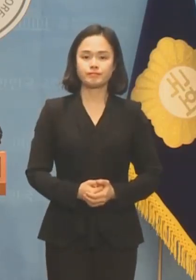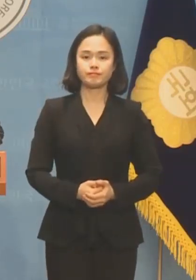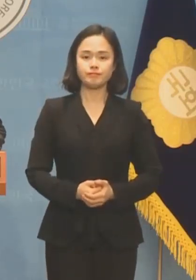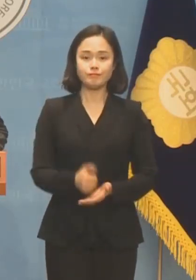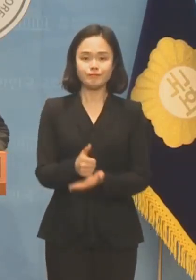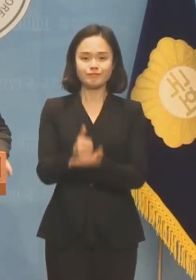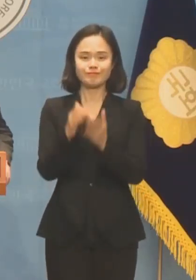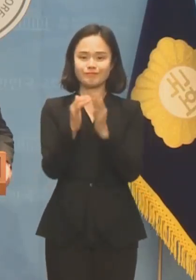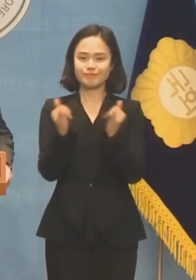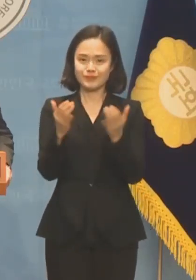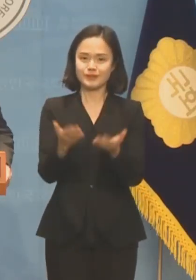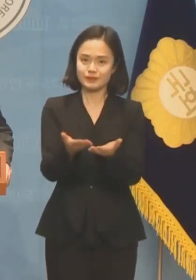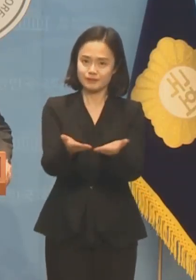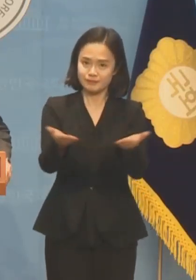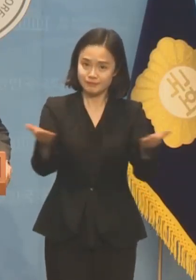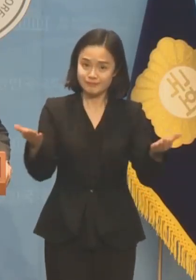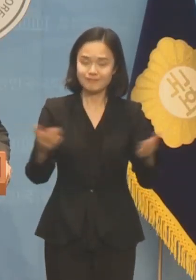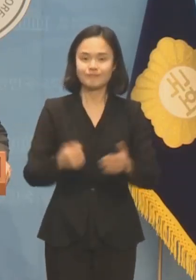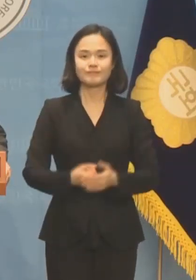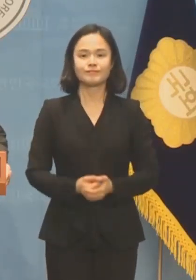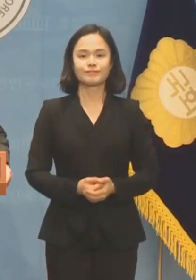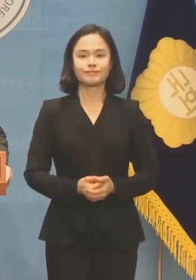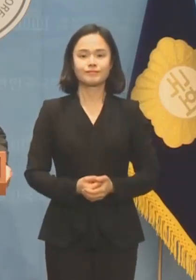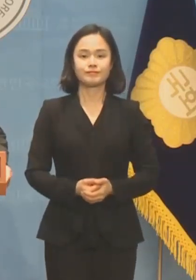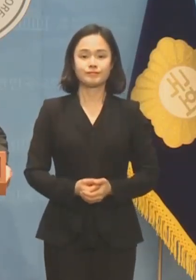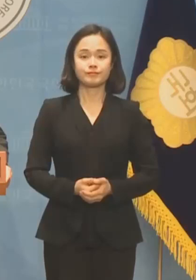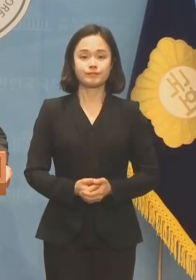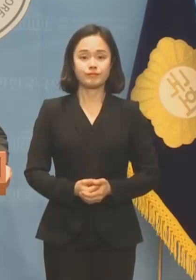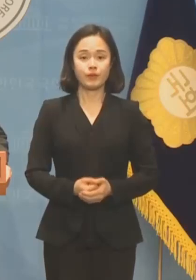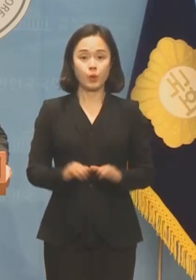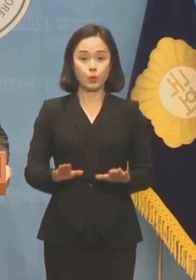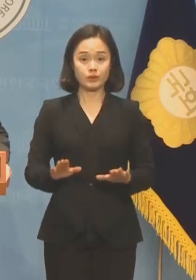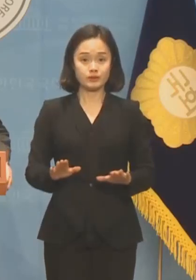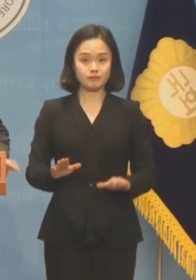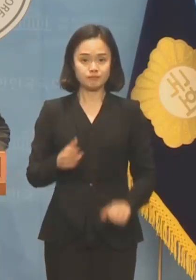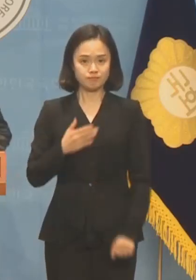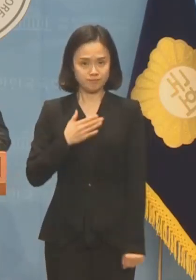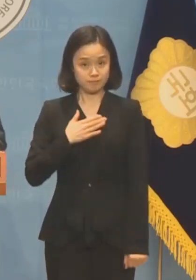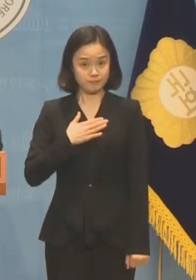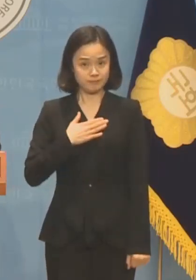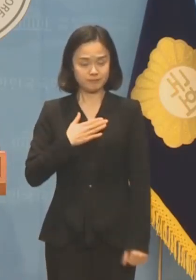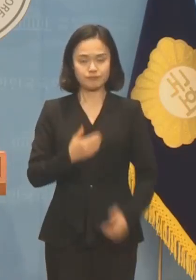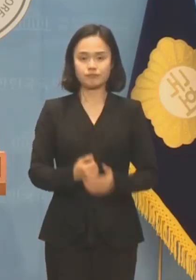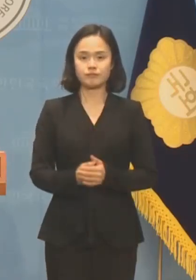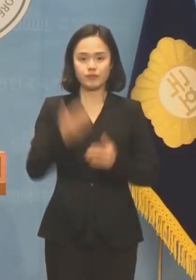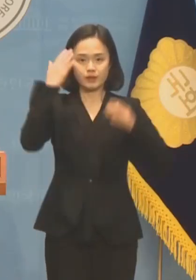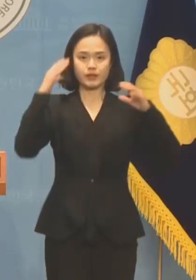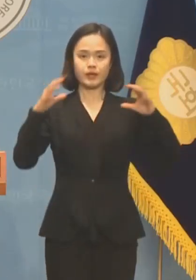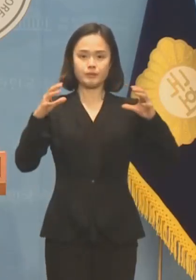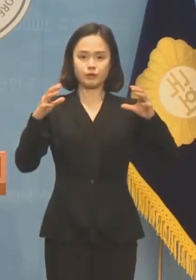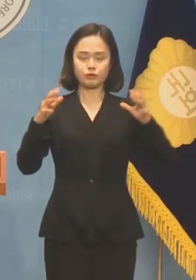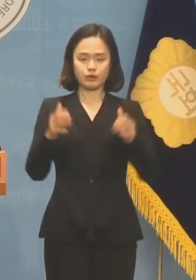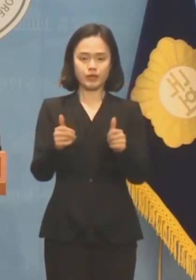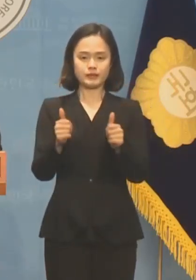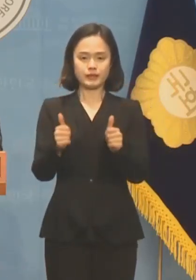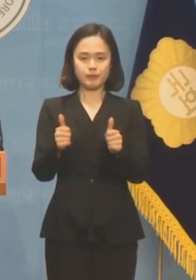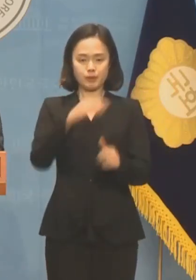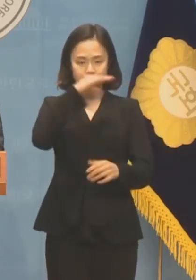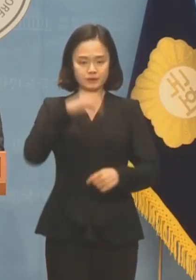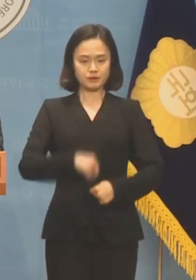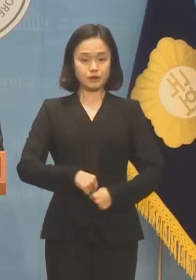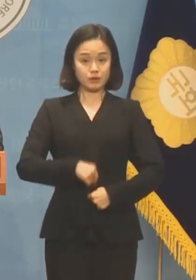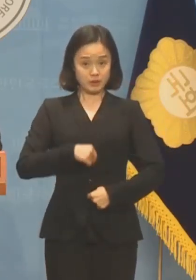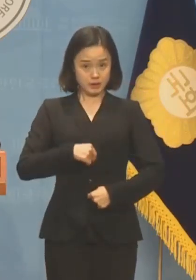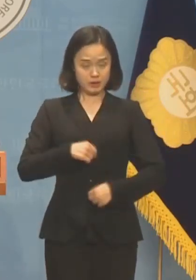존경하는 국민 여러분, 저는 오늘 대한민국의 사법 정의와 공정성을 지키기 위해 이 자리에